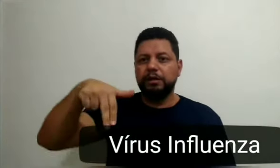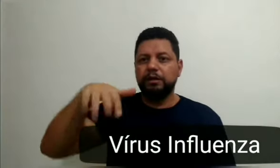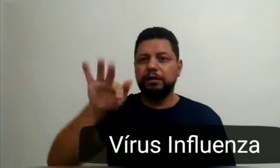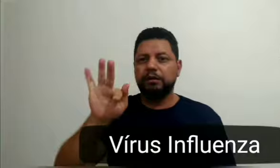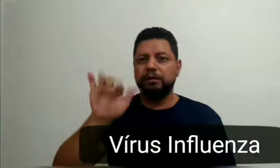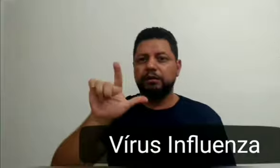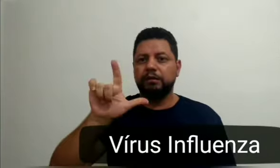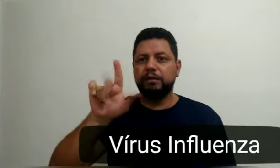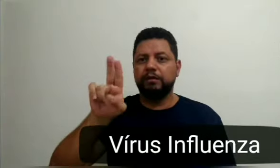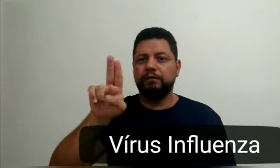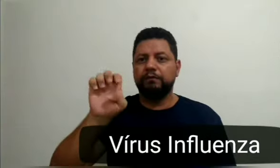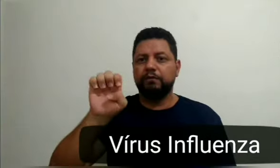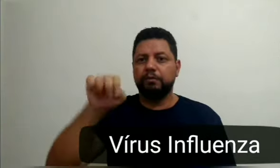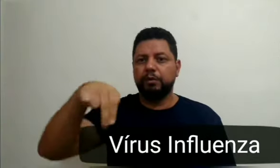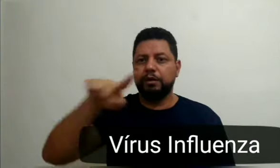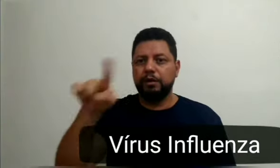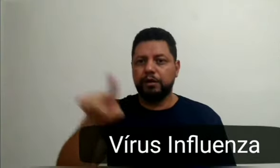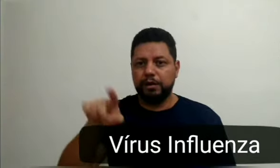Vírus influenza.